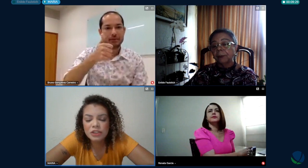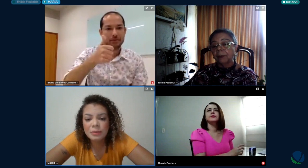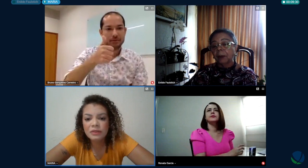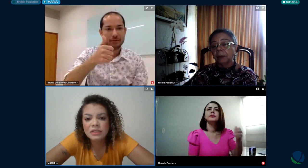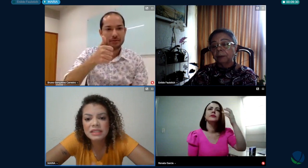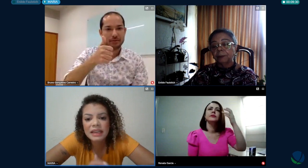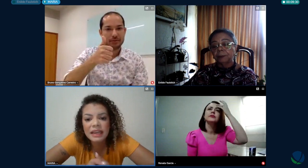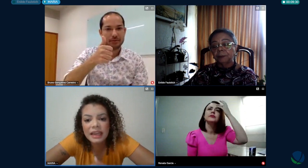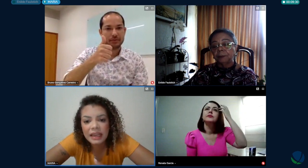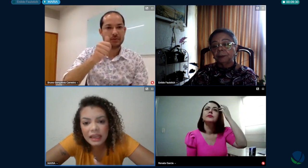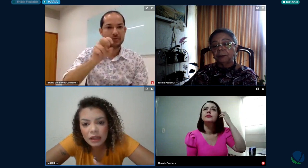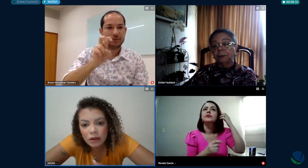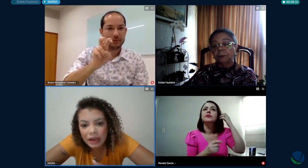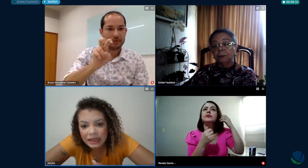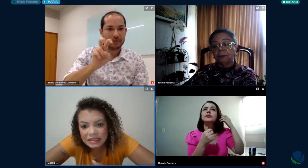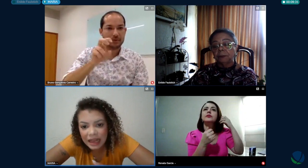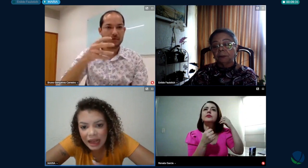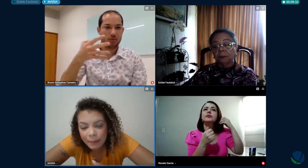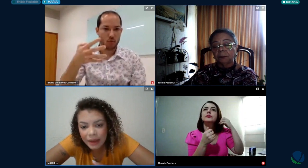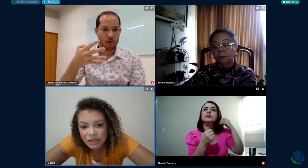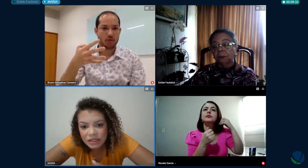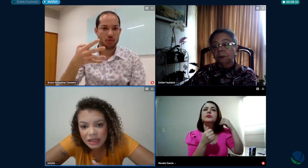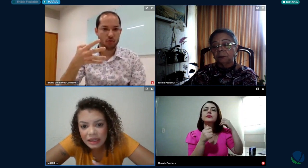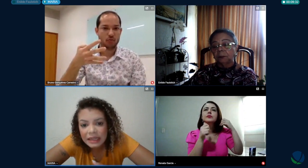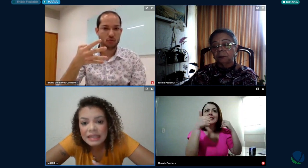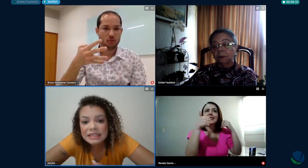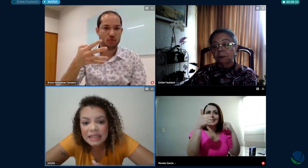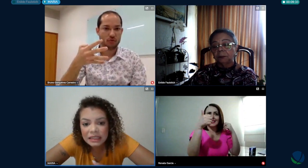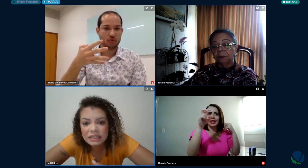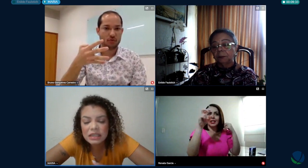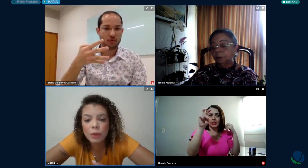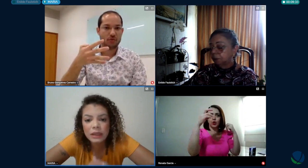Eu vou pedir para você localizar a página